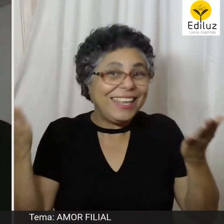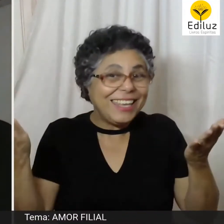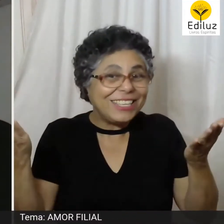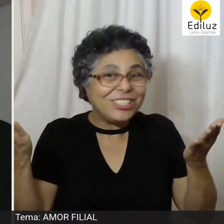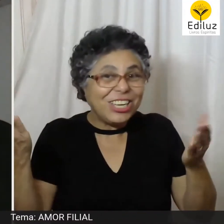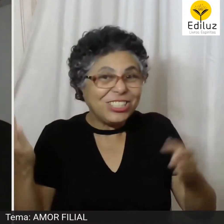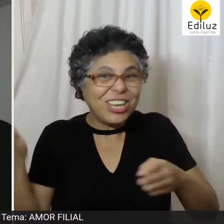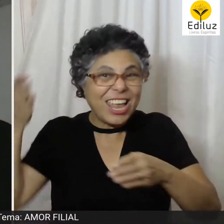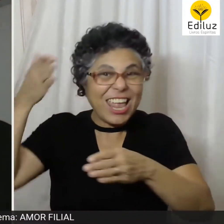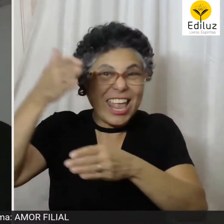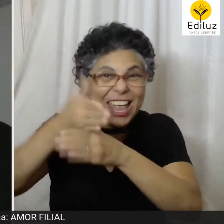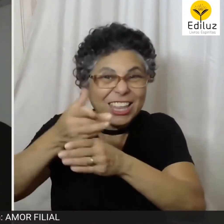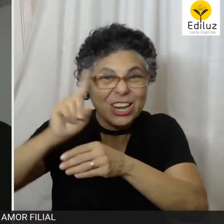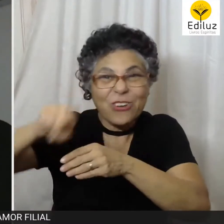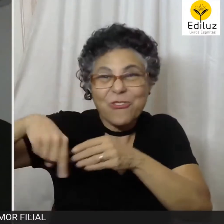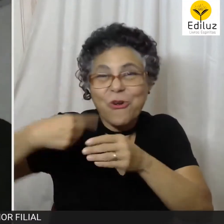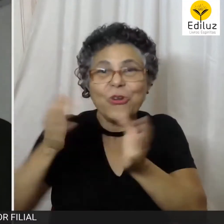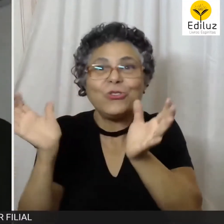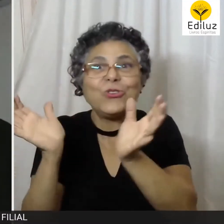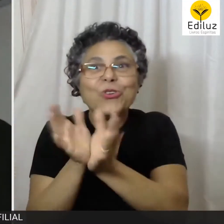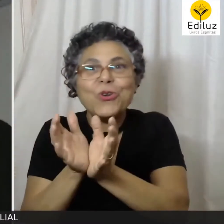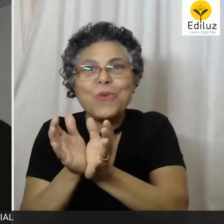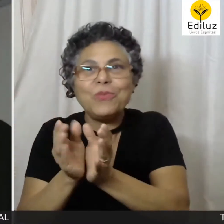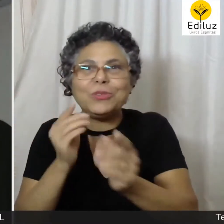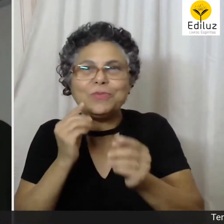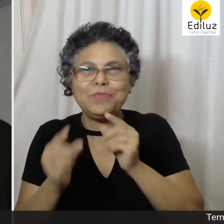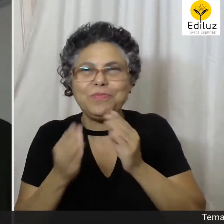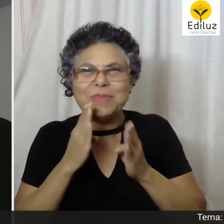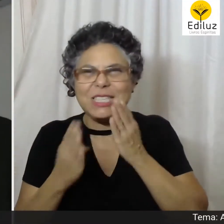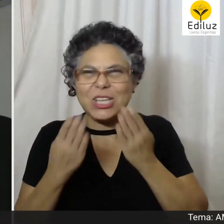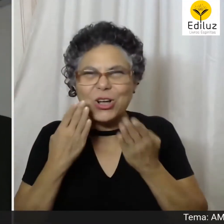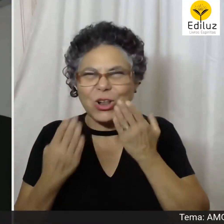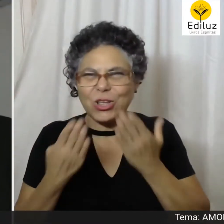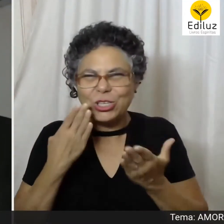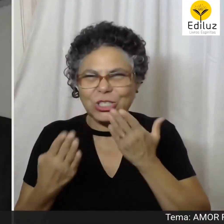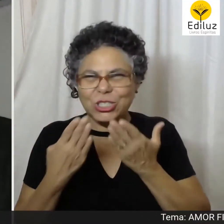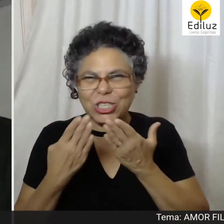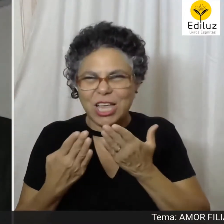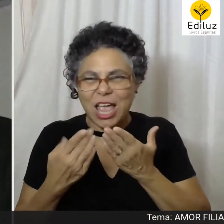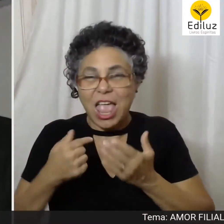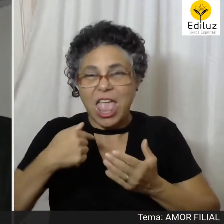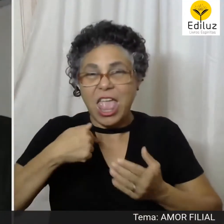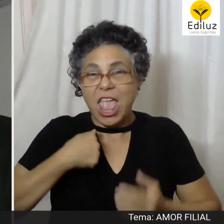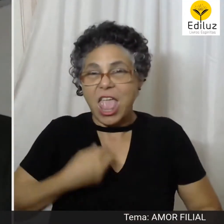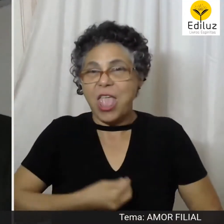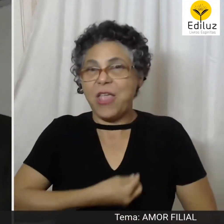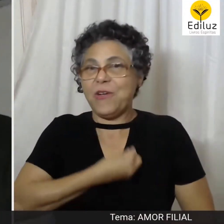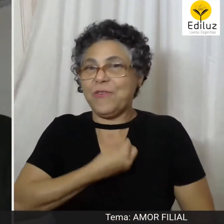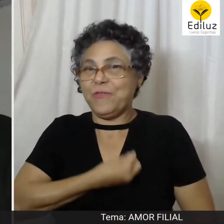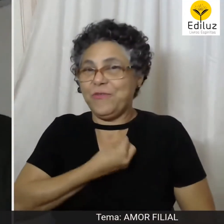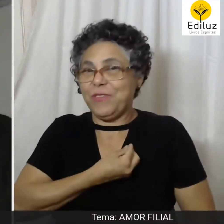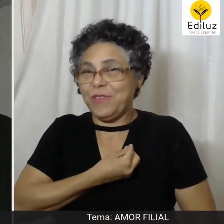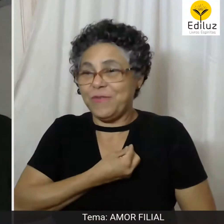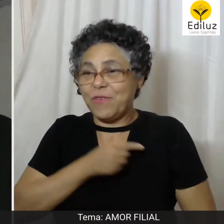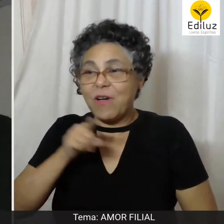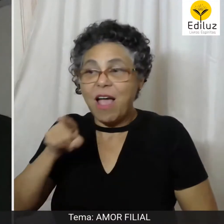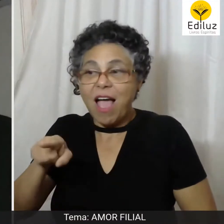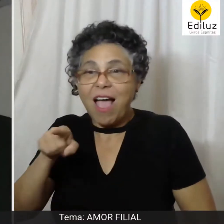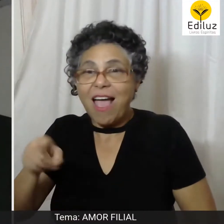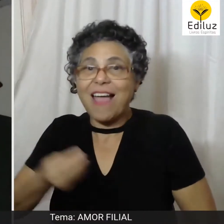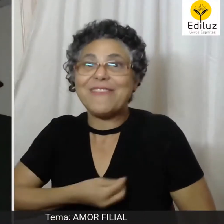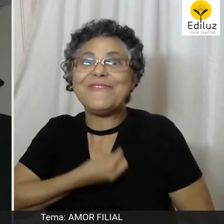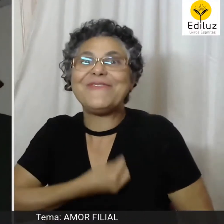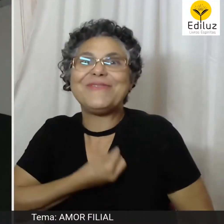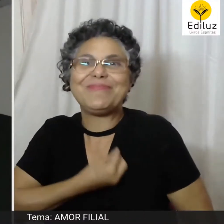psicologia, que é a introjeção. Eu vivo a vida do outro, eu